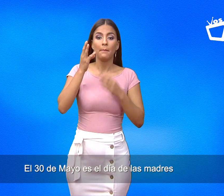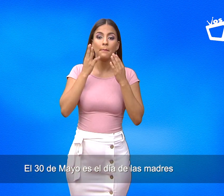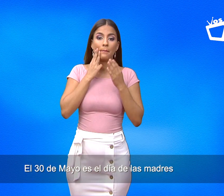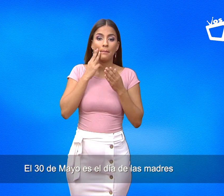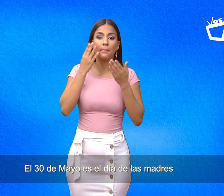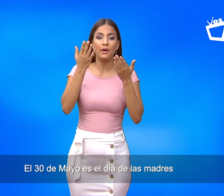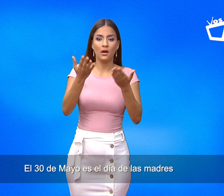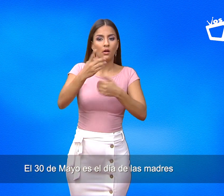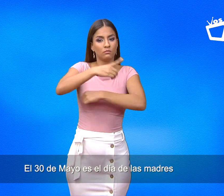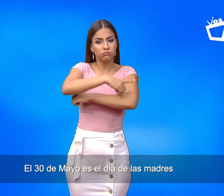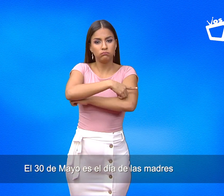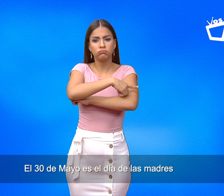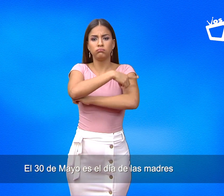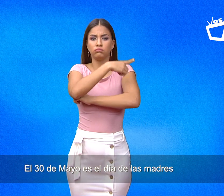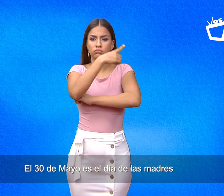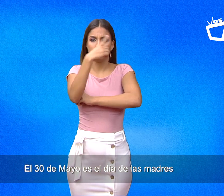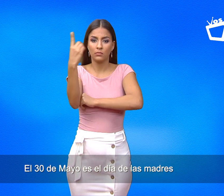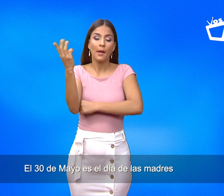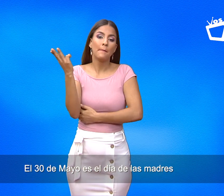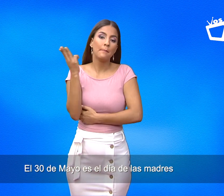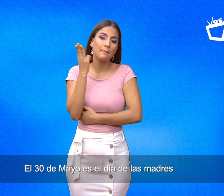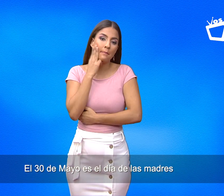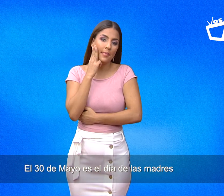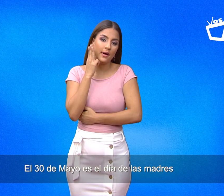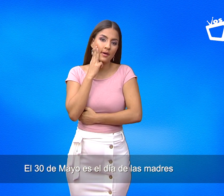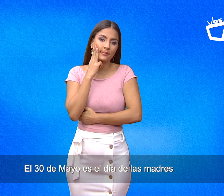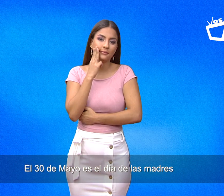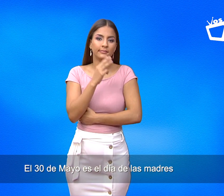el 30 de mayo es el día de las madres